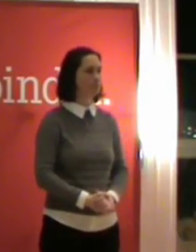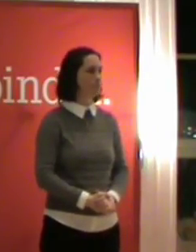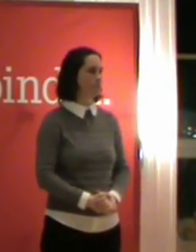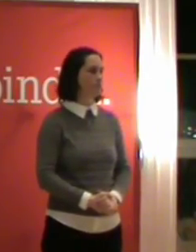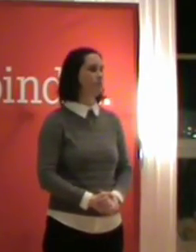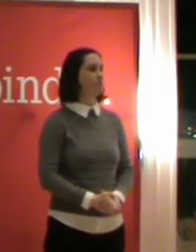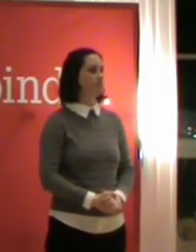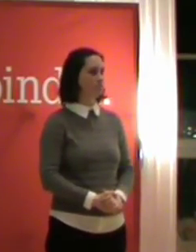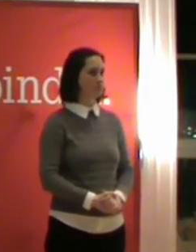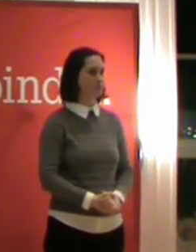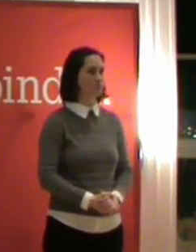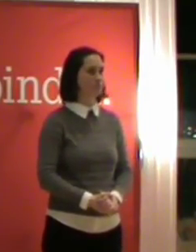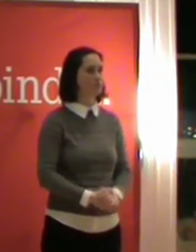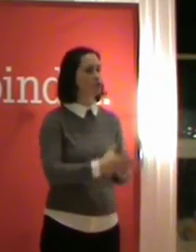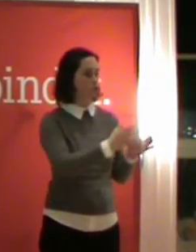aber